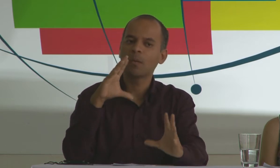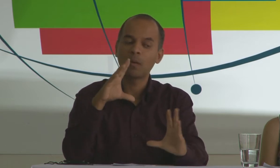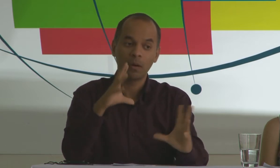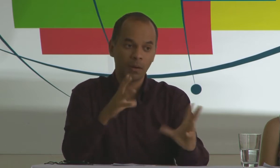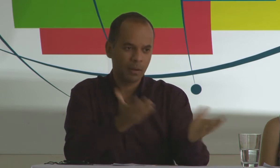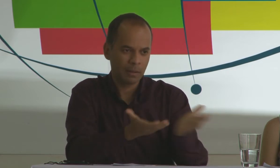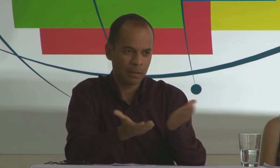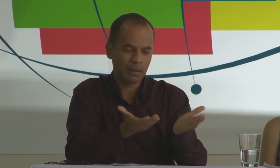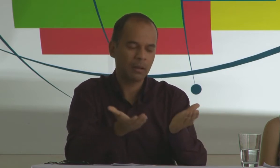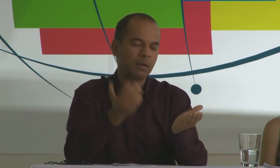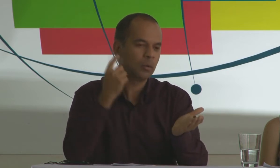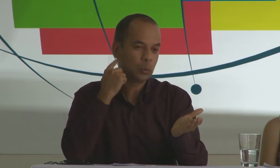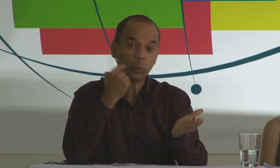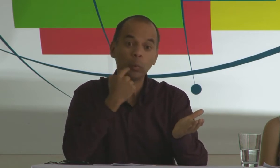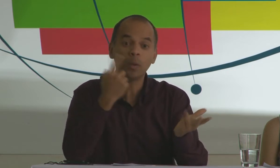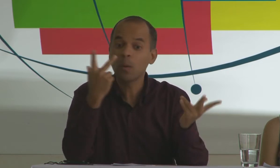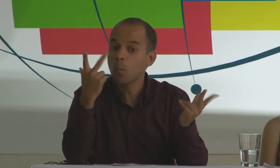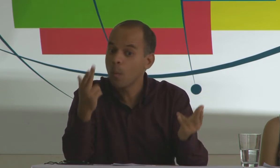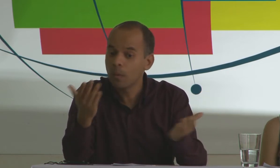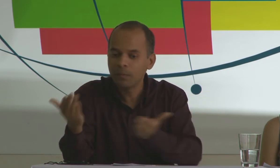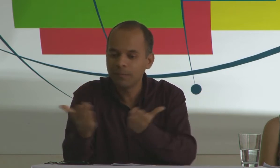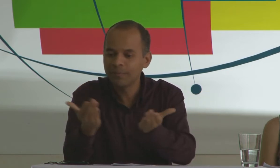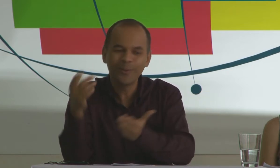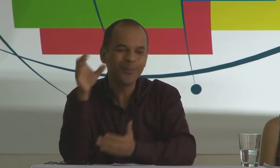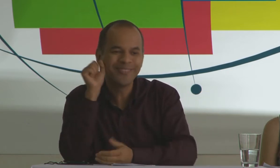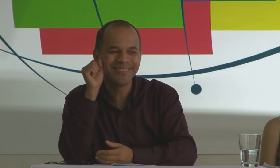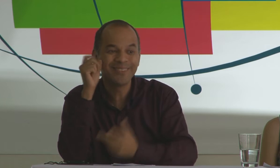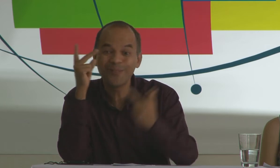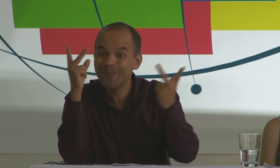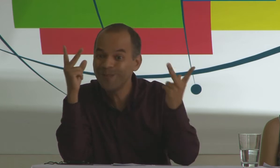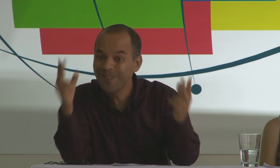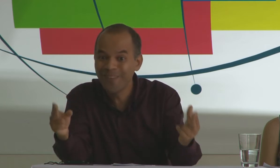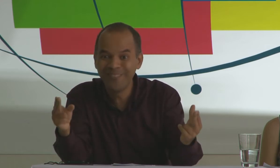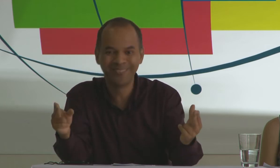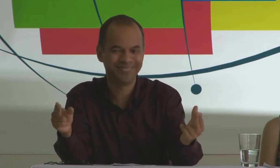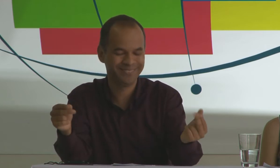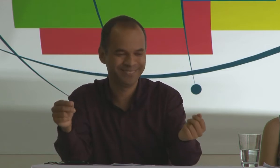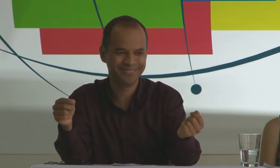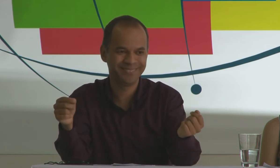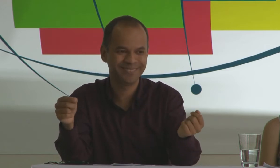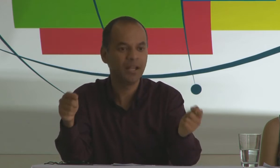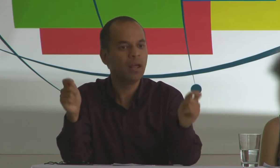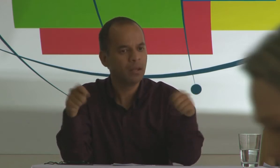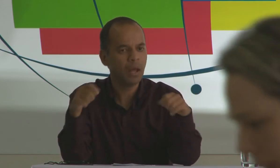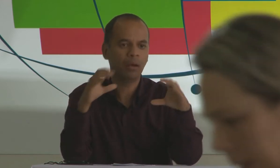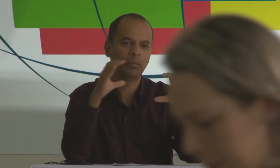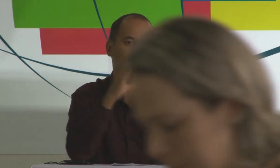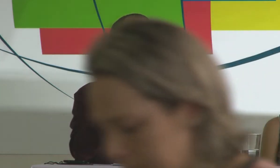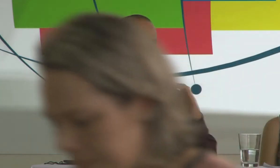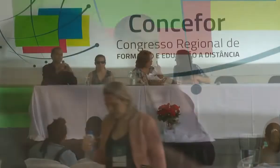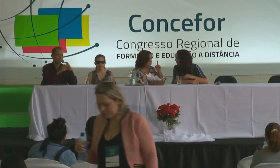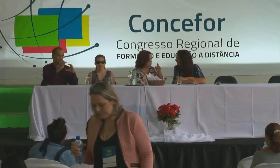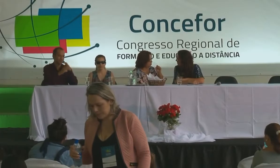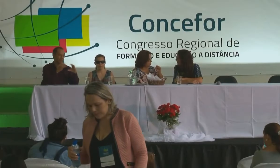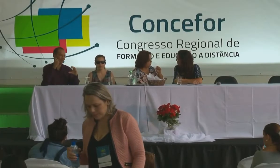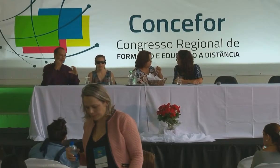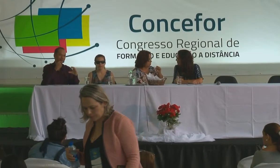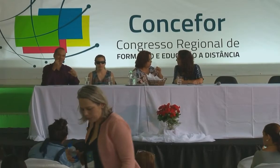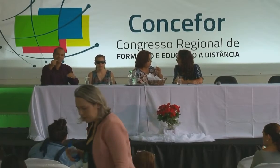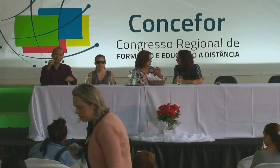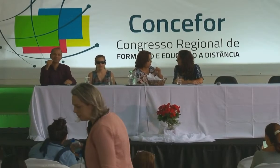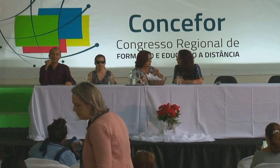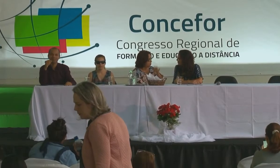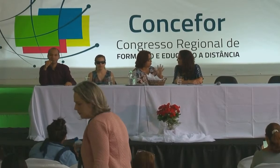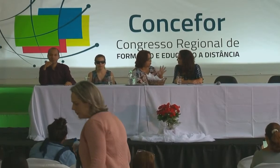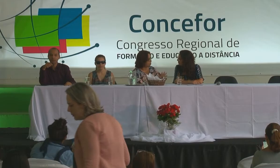isso também com os pais. E esse atendimento é igual, por exemplo, com vocês ouvintes que aprendem falando. Só a comunicação